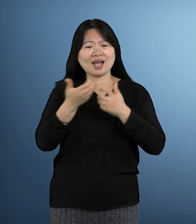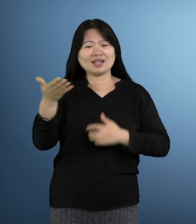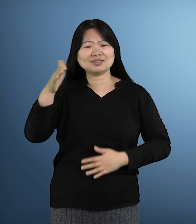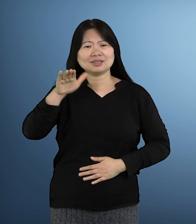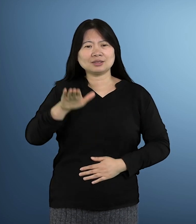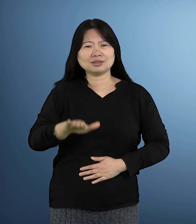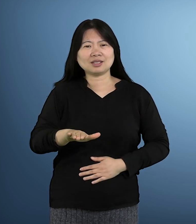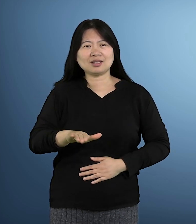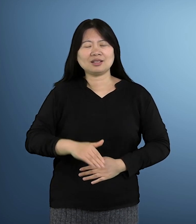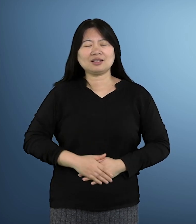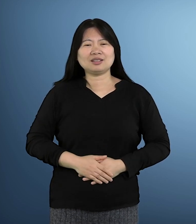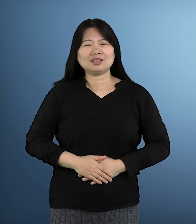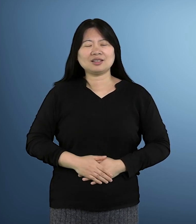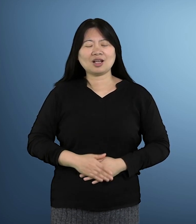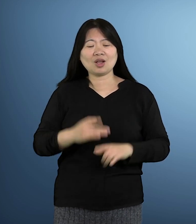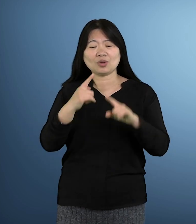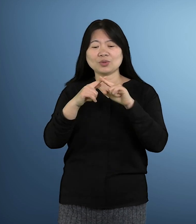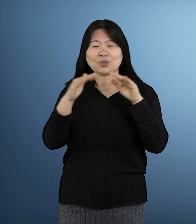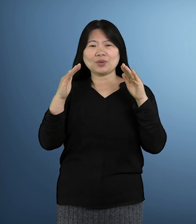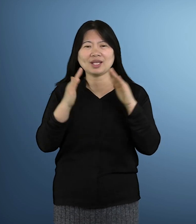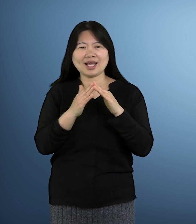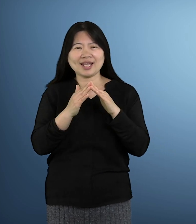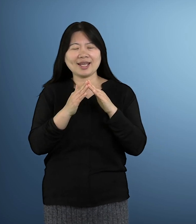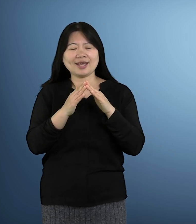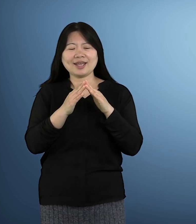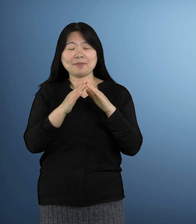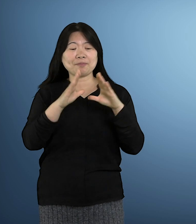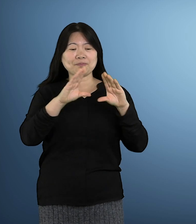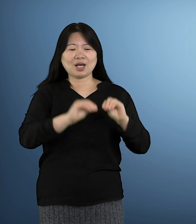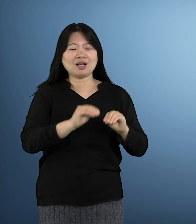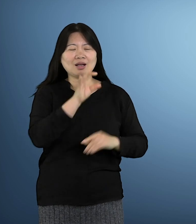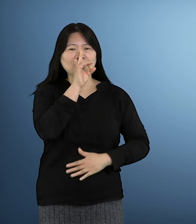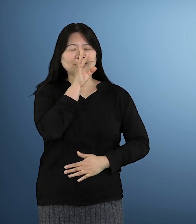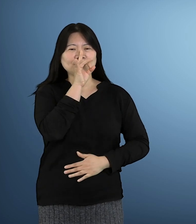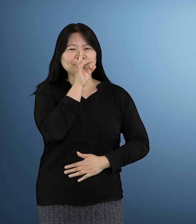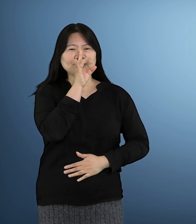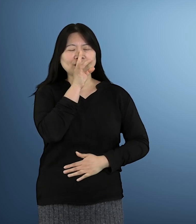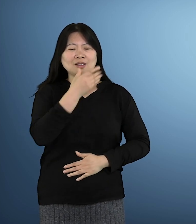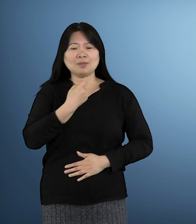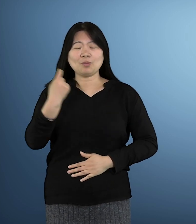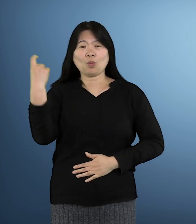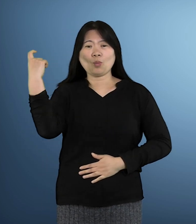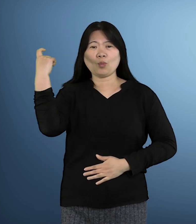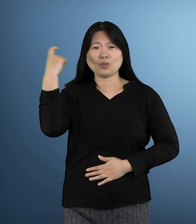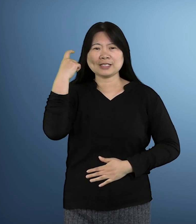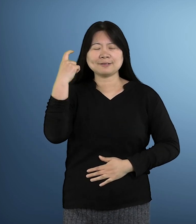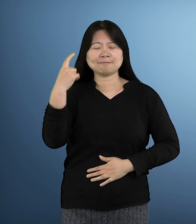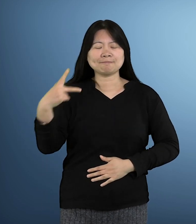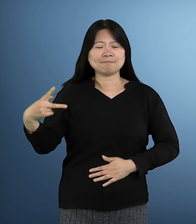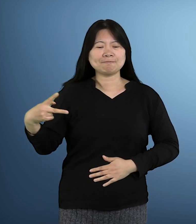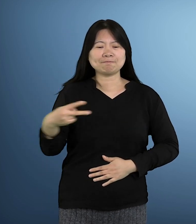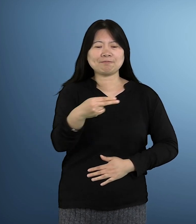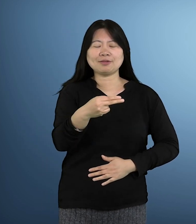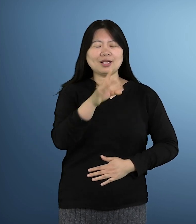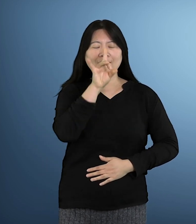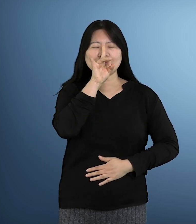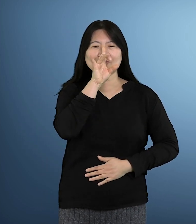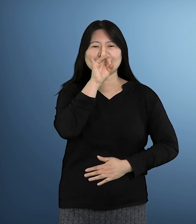흘러넘쳤지만 교회를 말살할 수 없었고 복음을 중단할 수